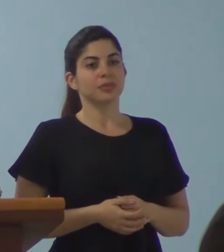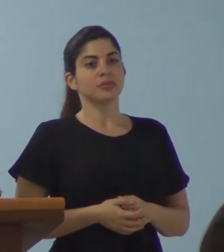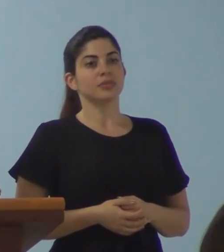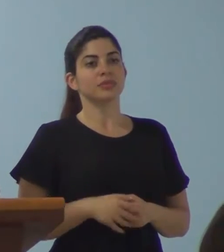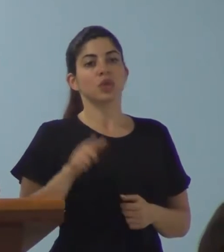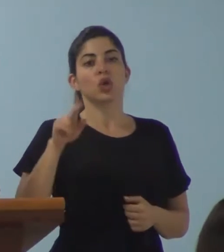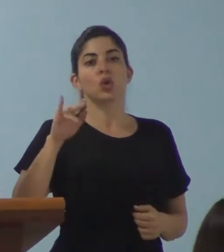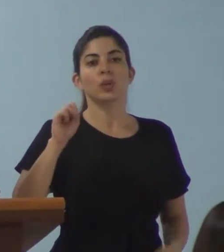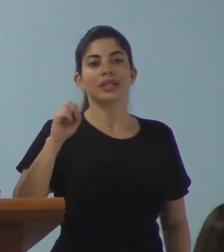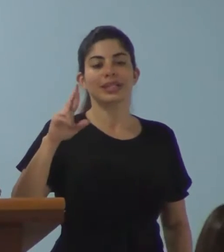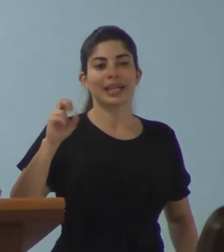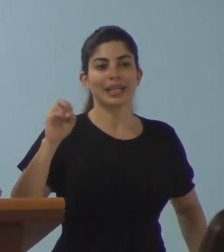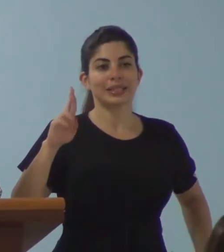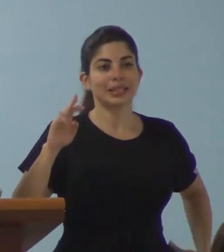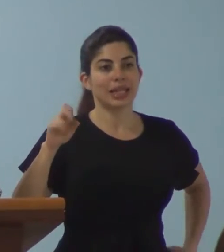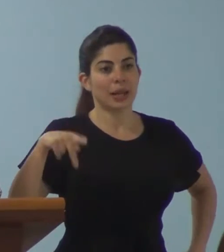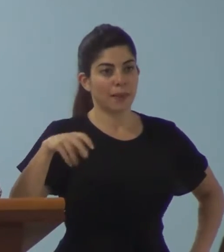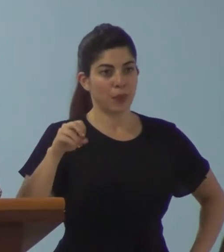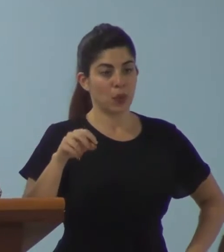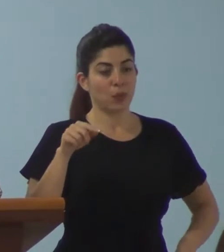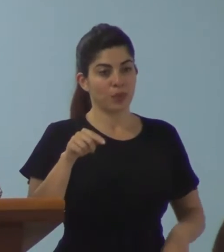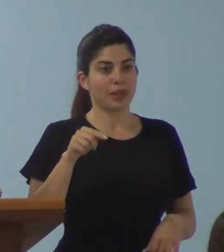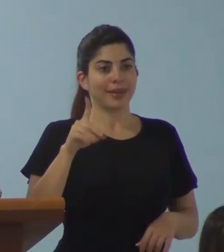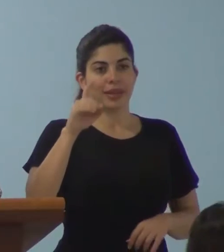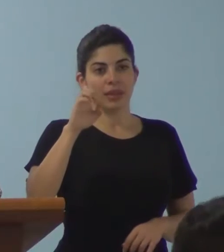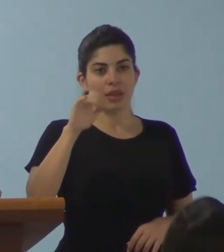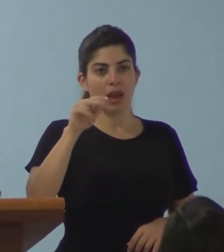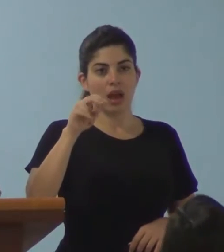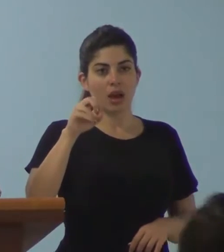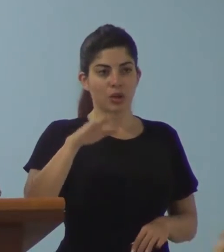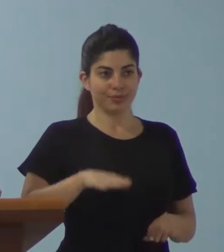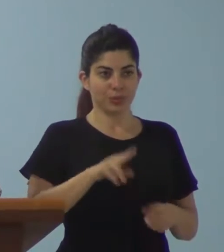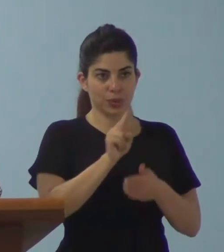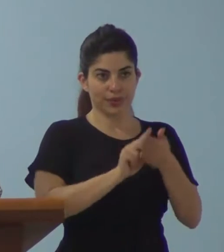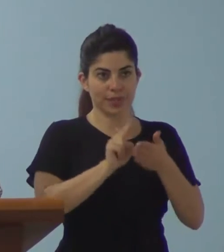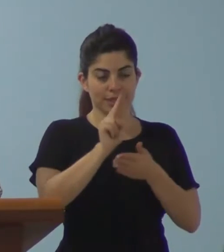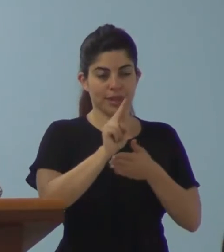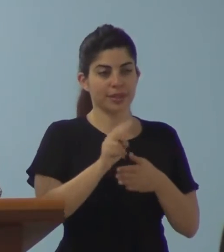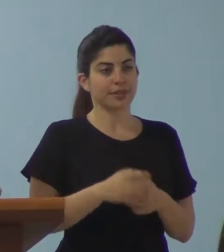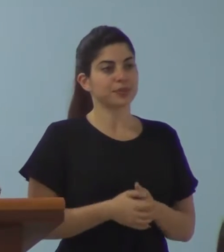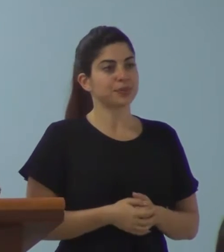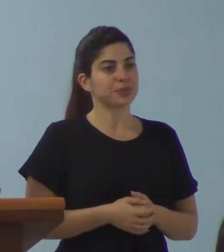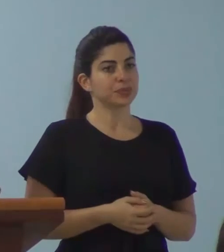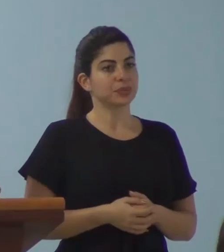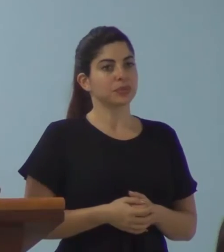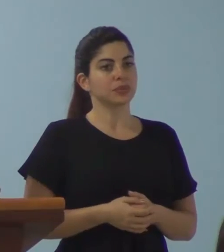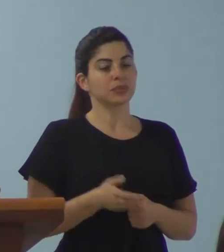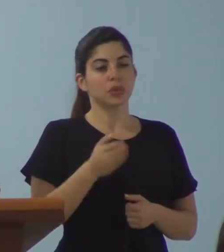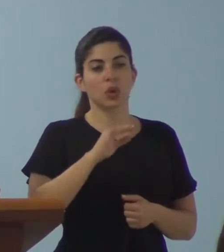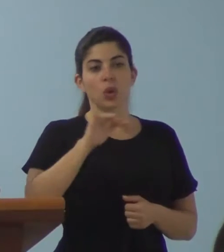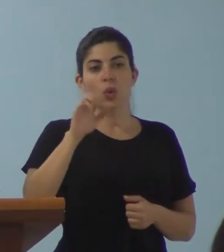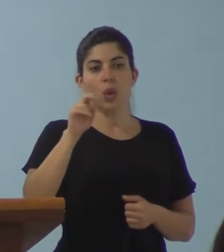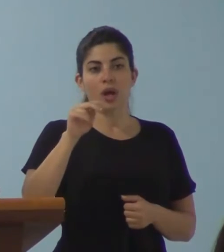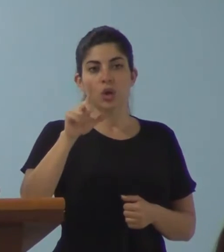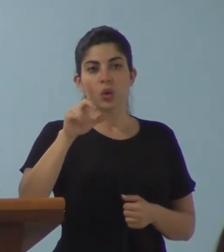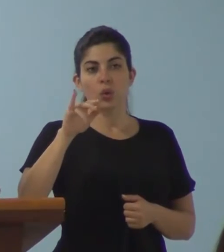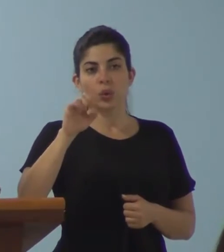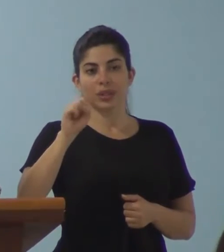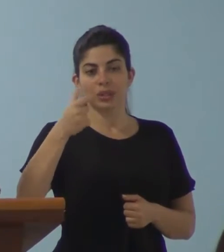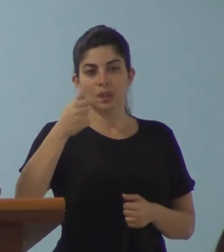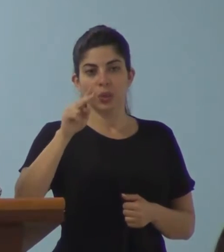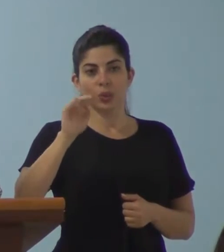Don Luis Restrepo, decano de esta universidad. Don Juan Luis Gutiérrez,